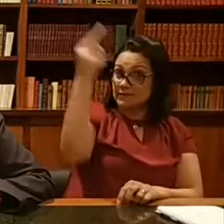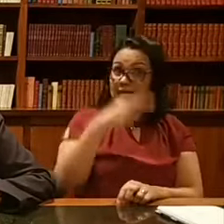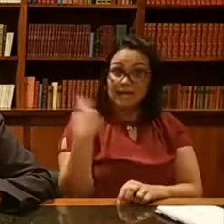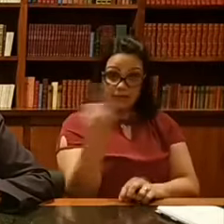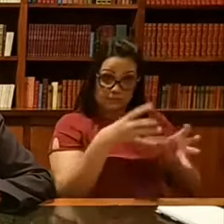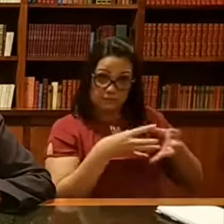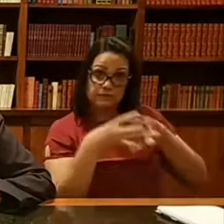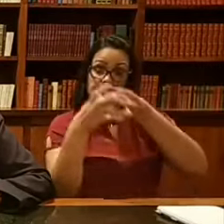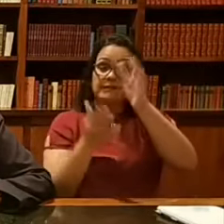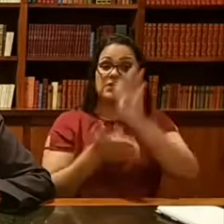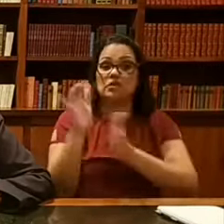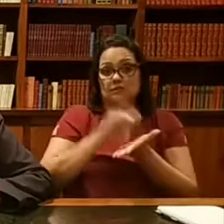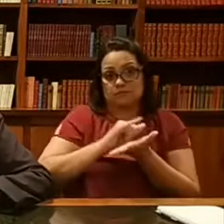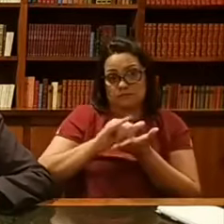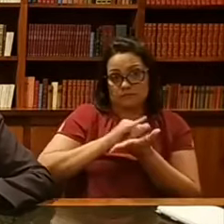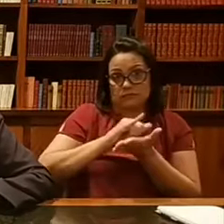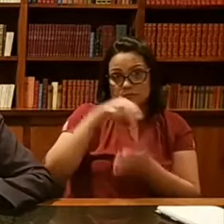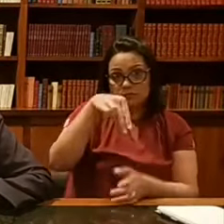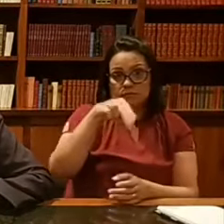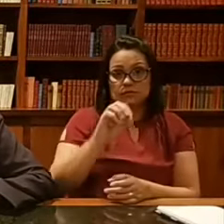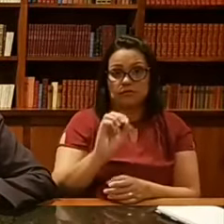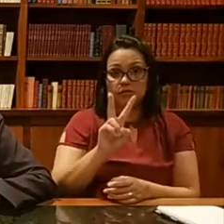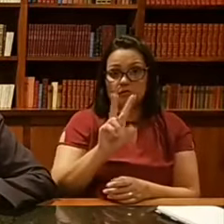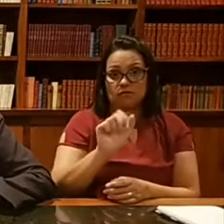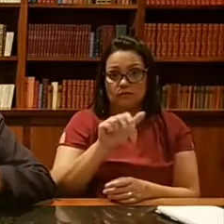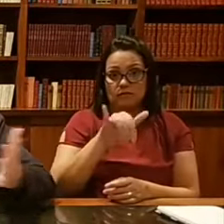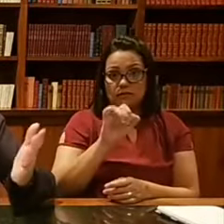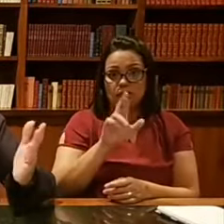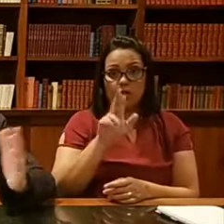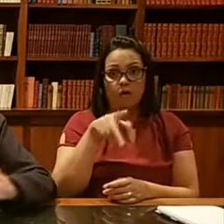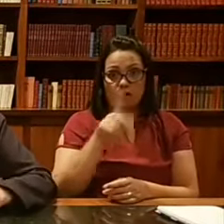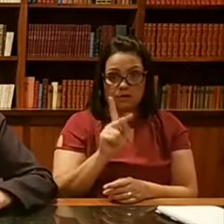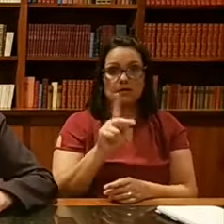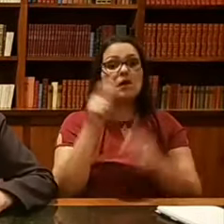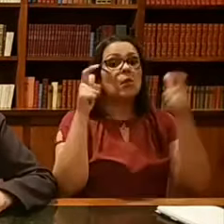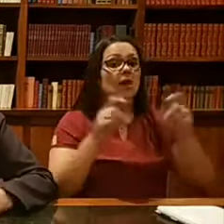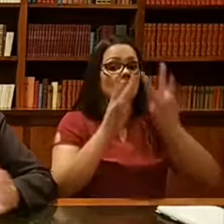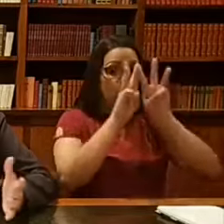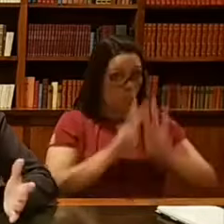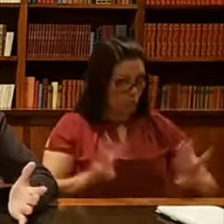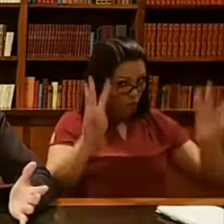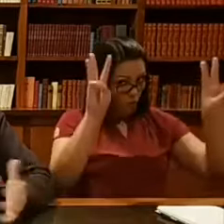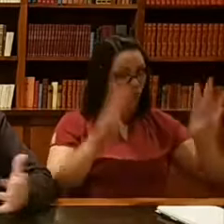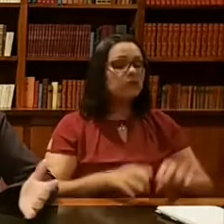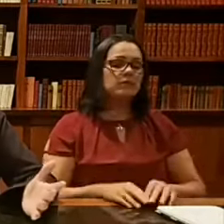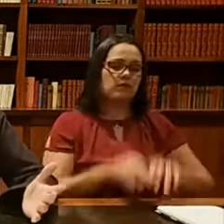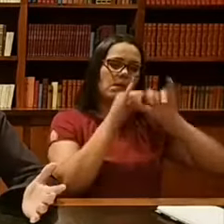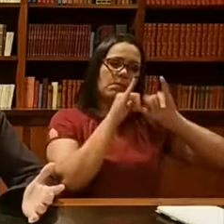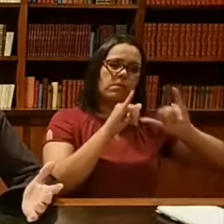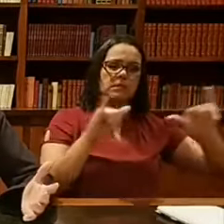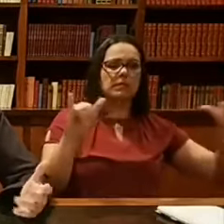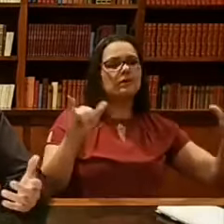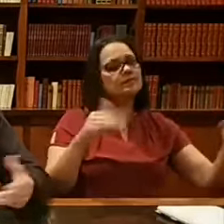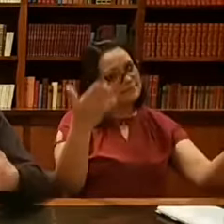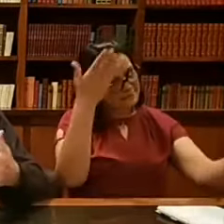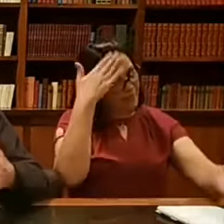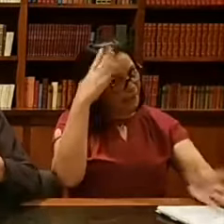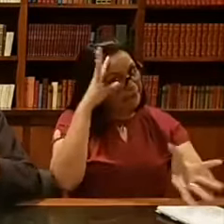para Nova York, lá na ONU, tá? Vou fazer um pronunciamento lá. E está na cara que eu vou ser cobrado, né?